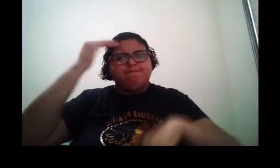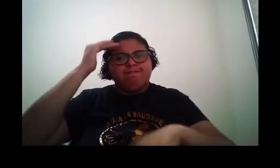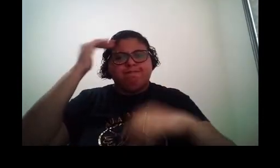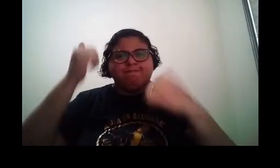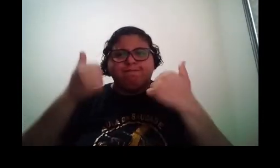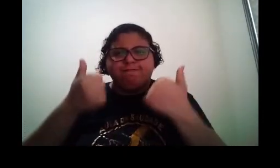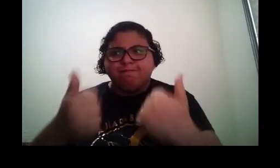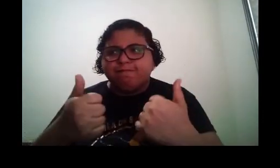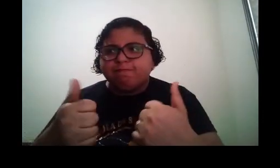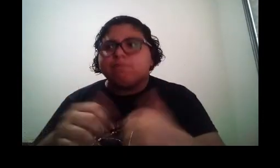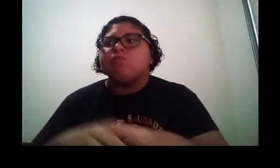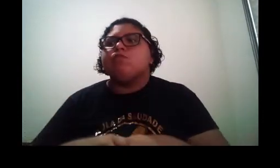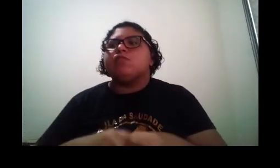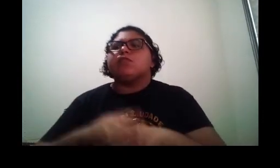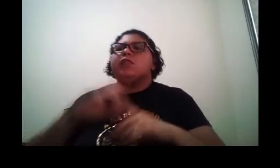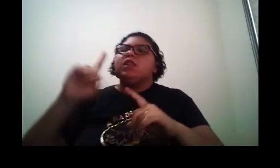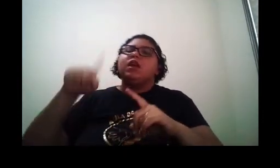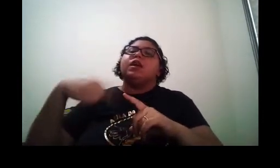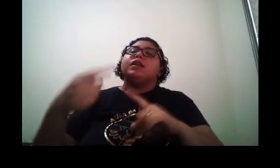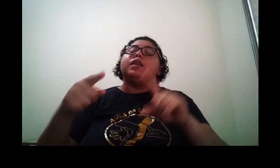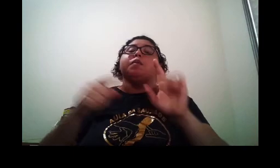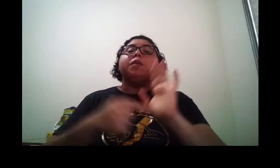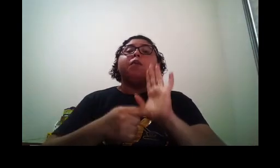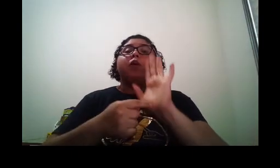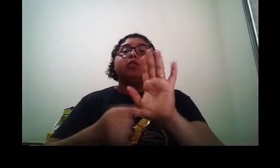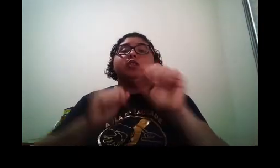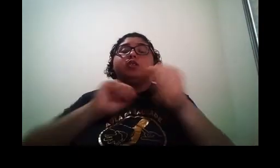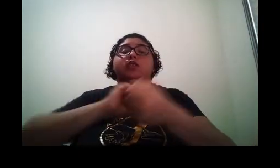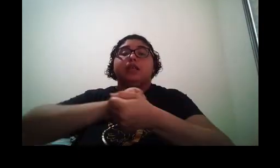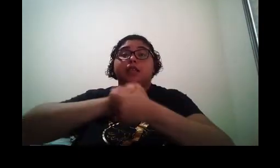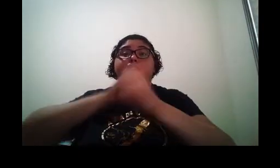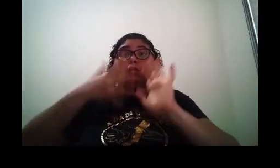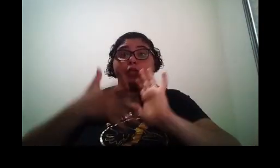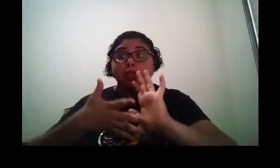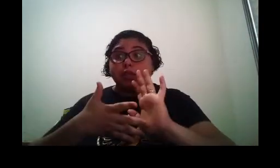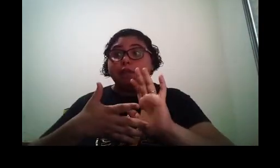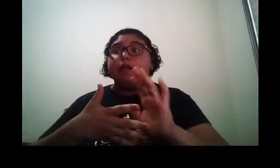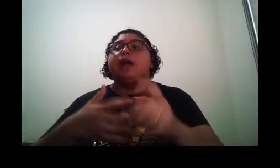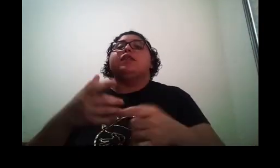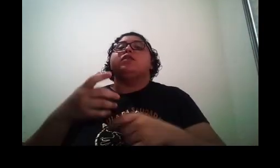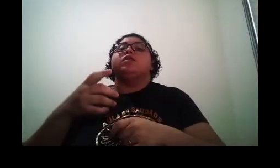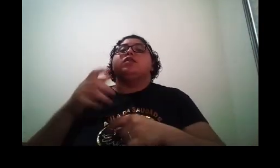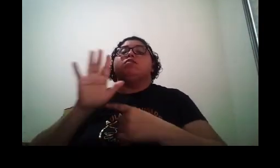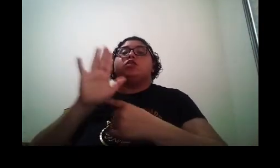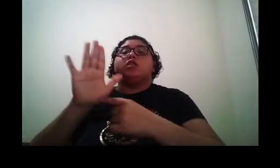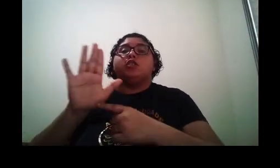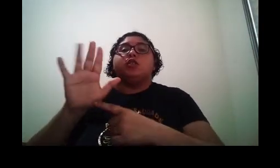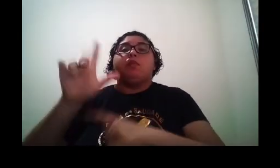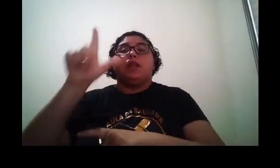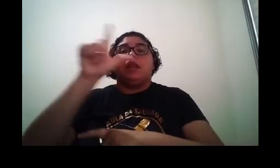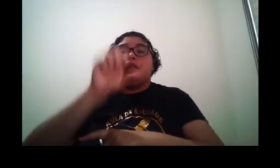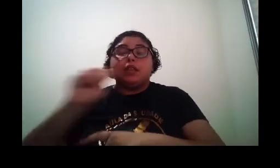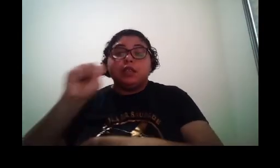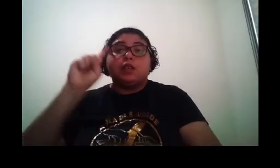E também, ainda sobre os artefatos, ele mostra a questão da literatura surda, que é